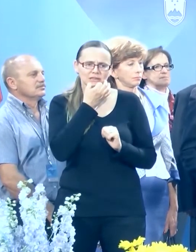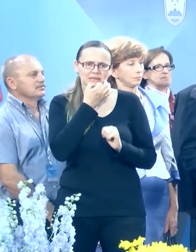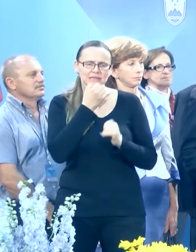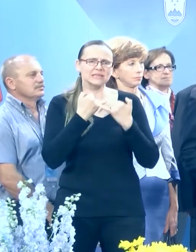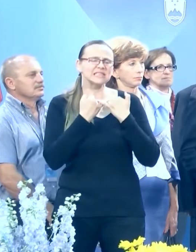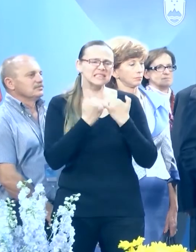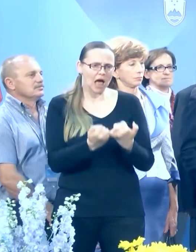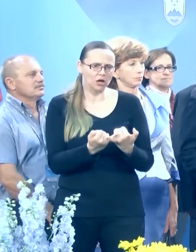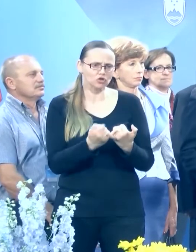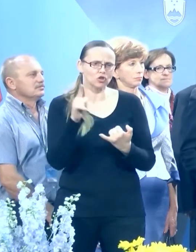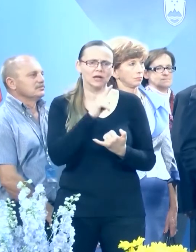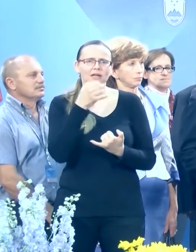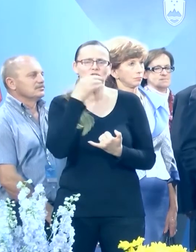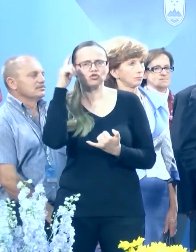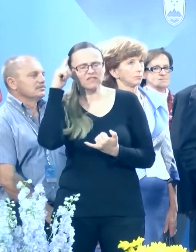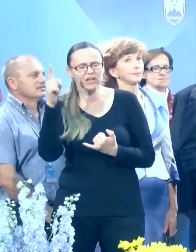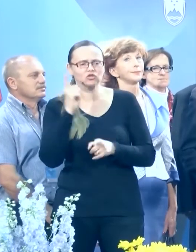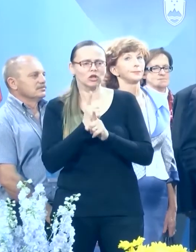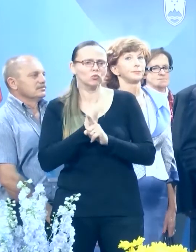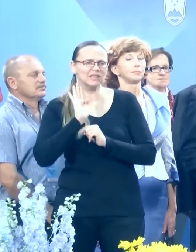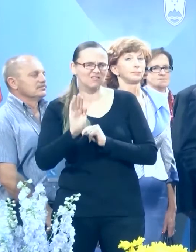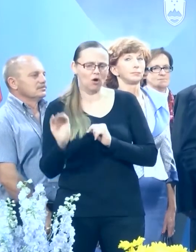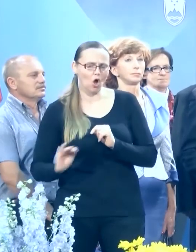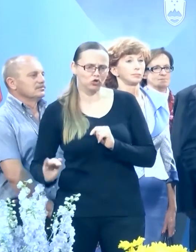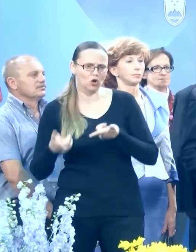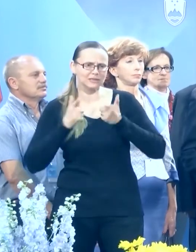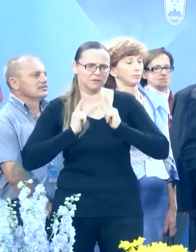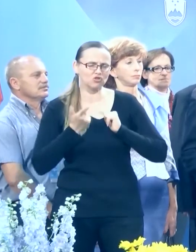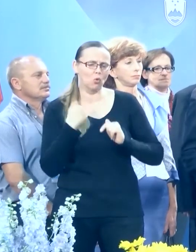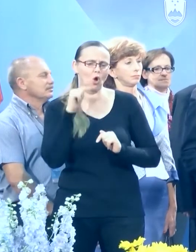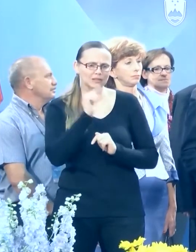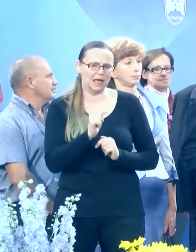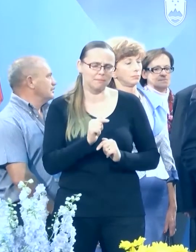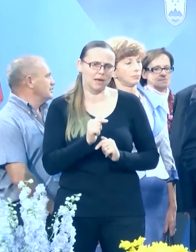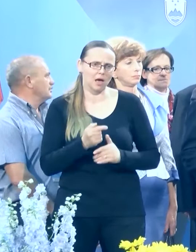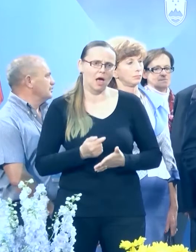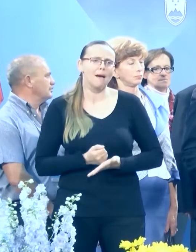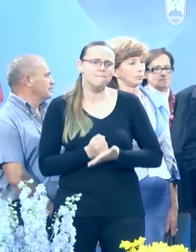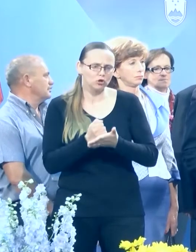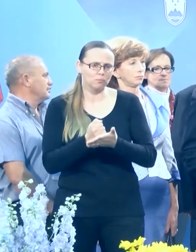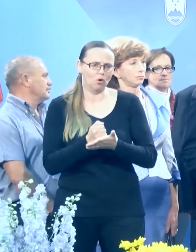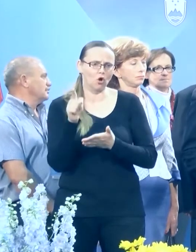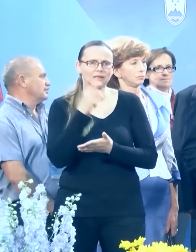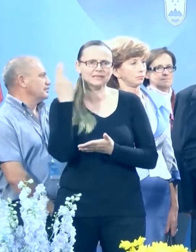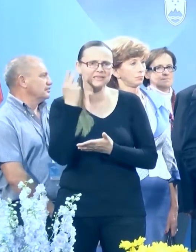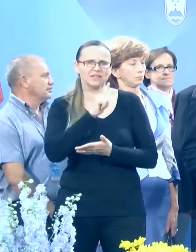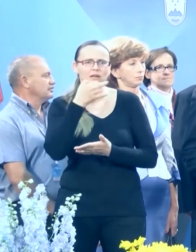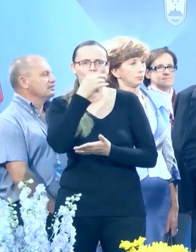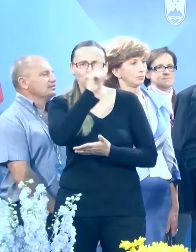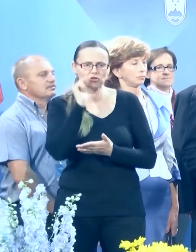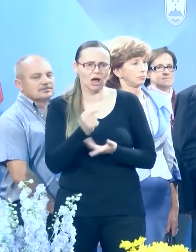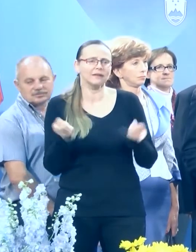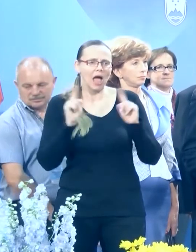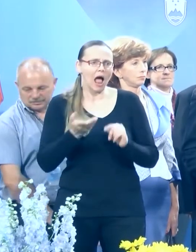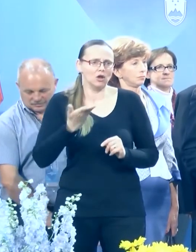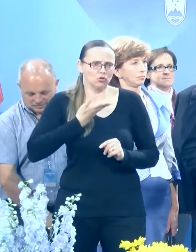starš in če veš, da tudi tvoji otroci pričakujejo od tebe podporo. In seveda ni vprašanje, ali jo dobijo